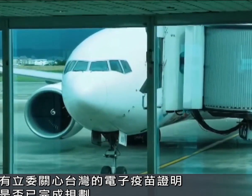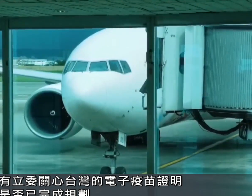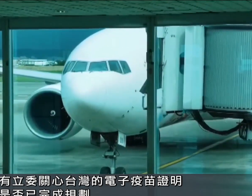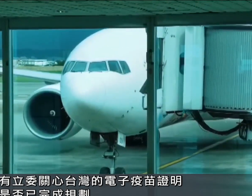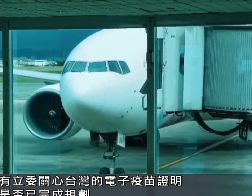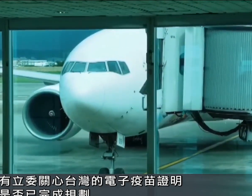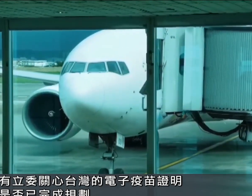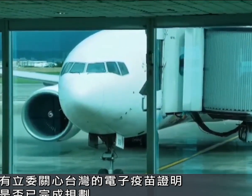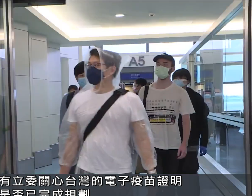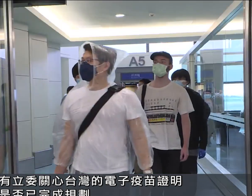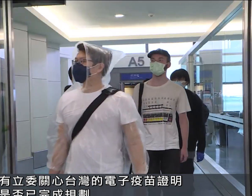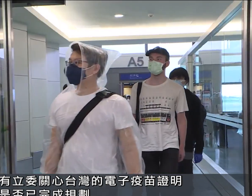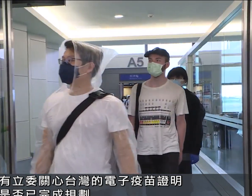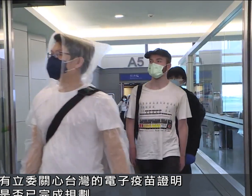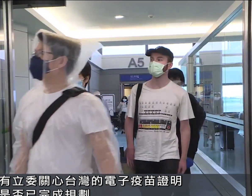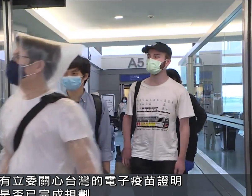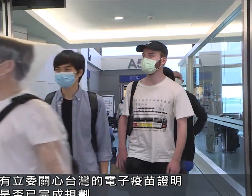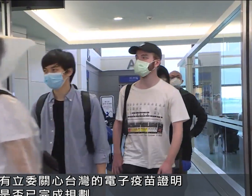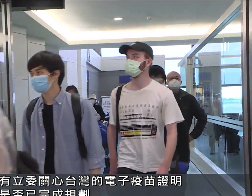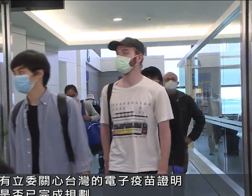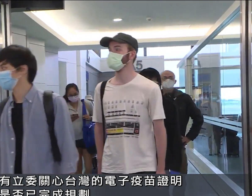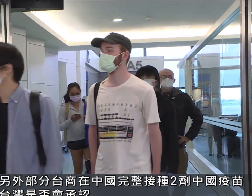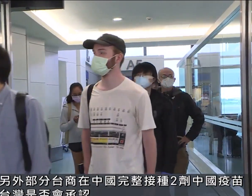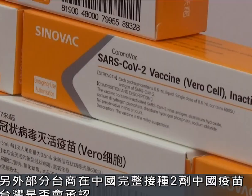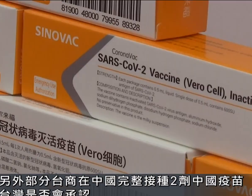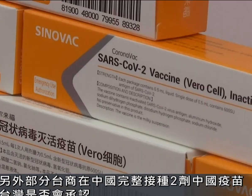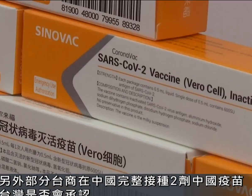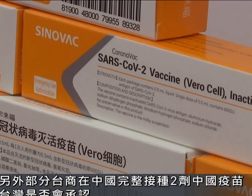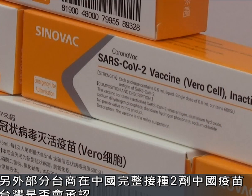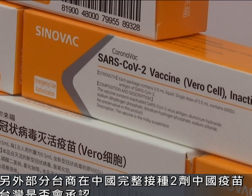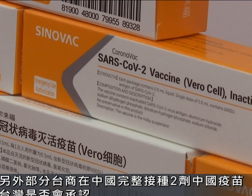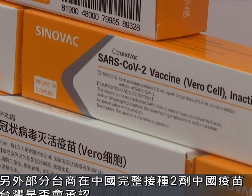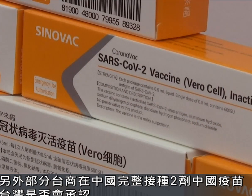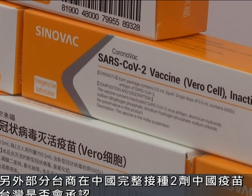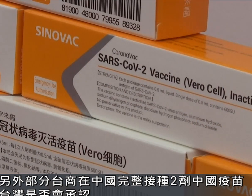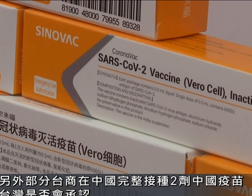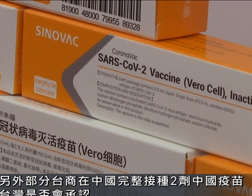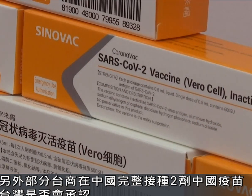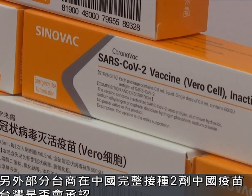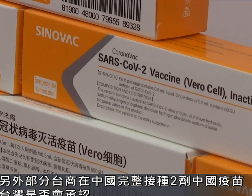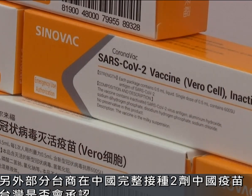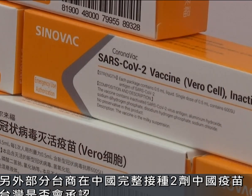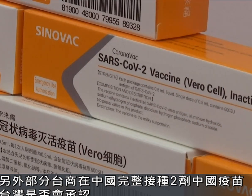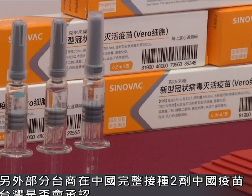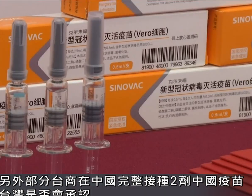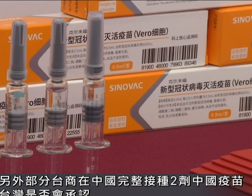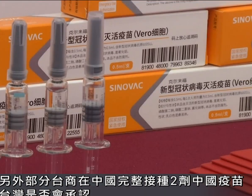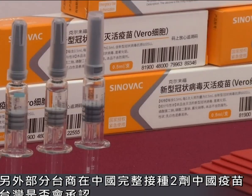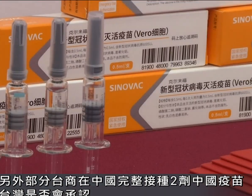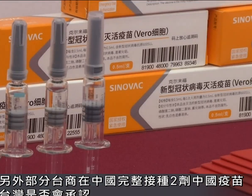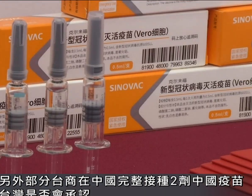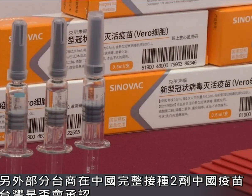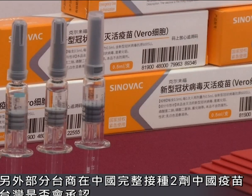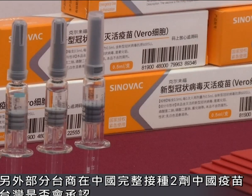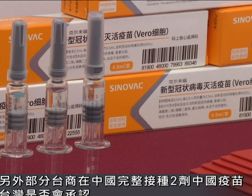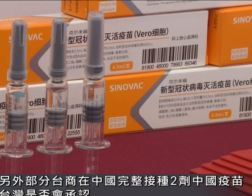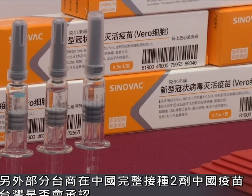的电子疫苗证明是否已经完成规划。另外部分台商在中国完整接种2剂中国疫苗，台湾是否会承